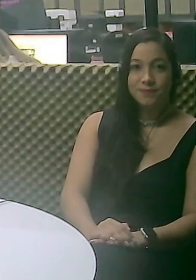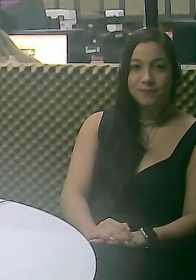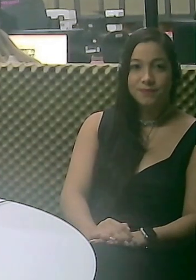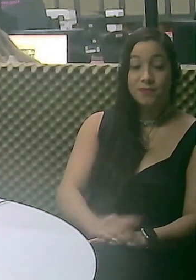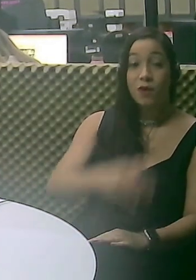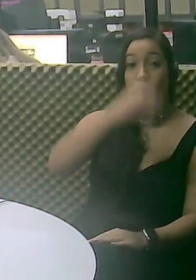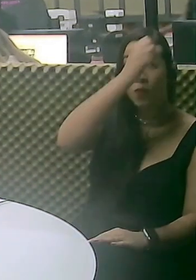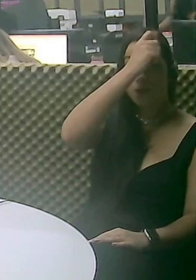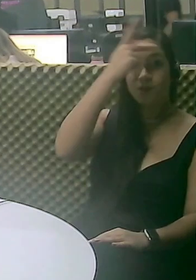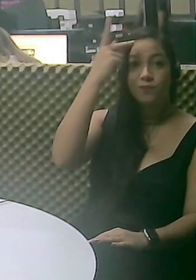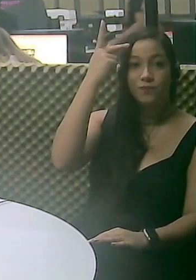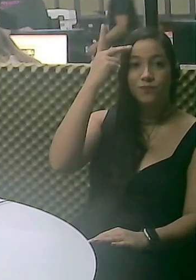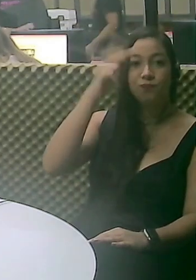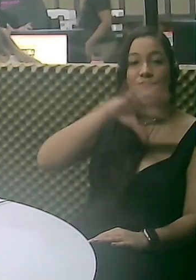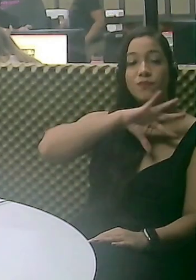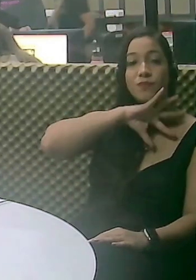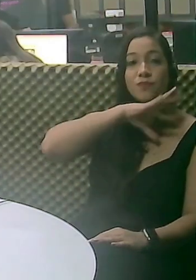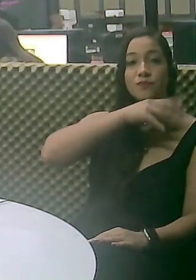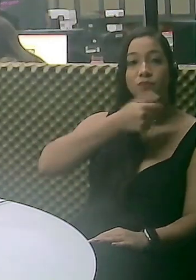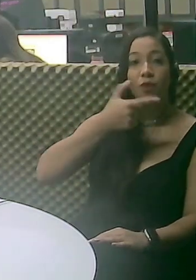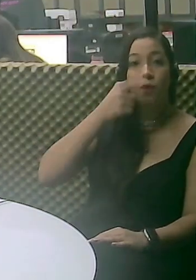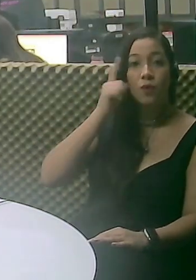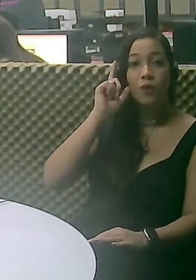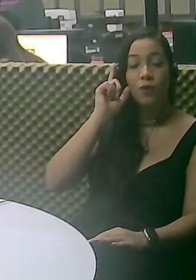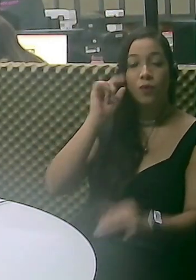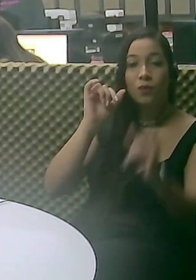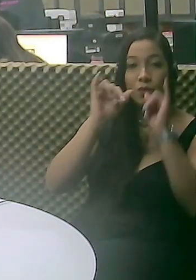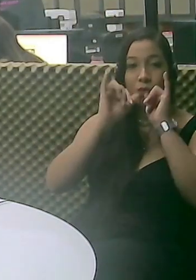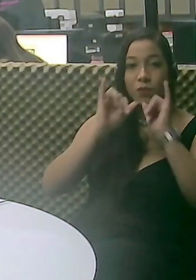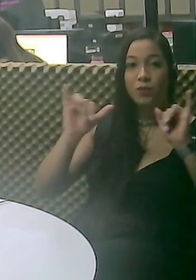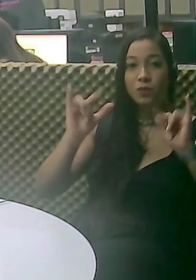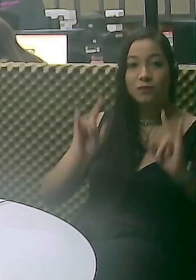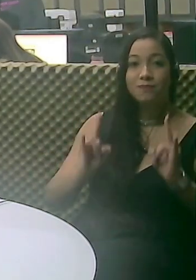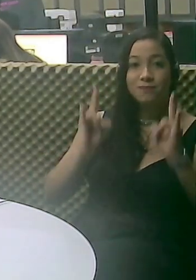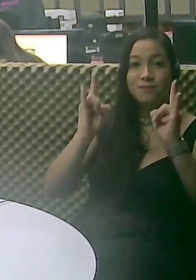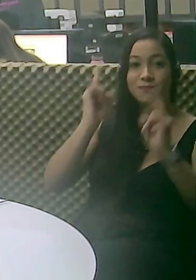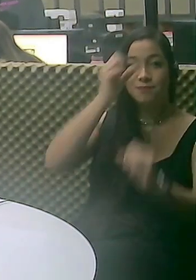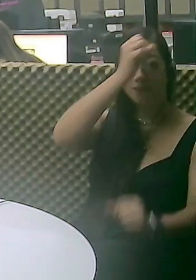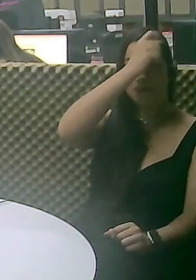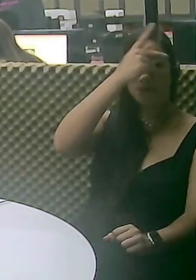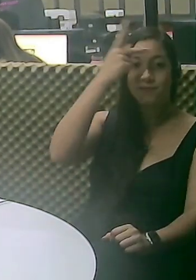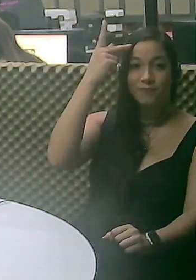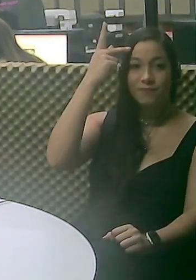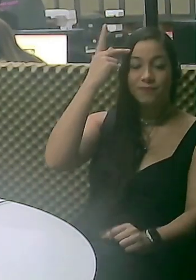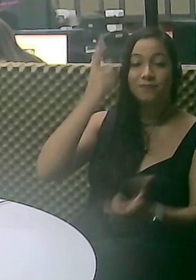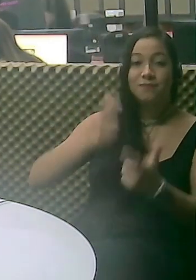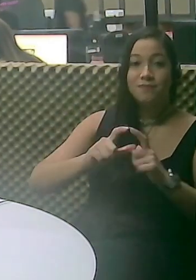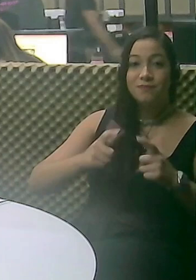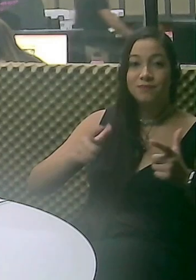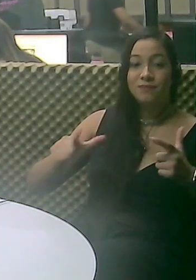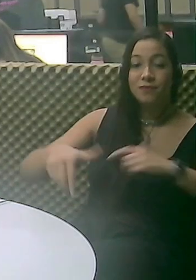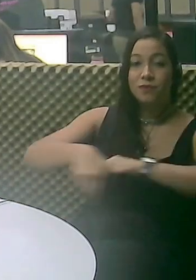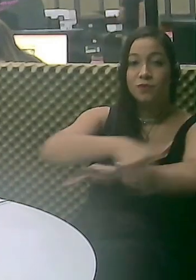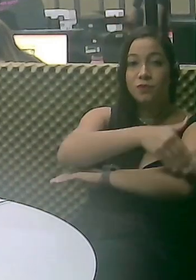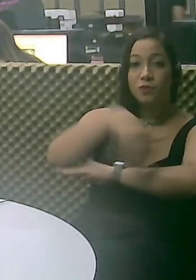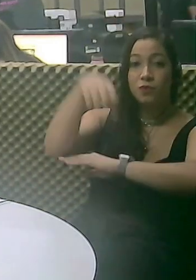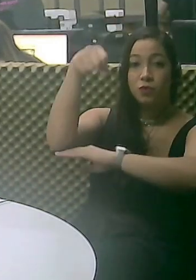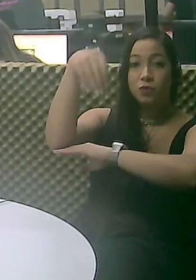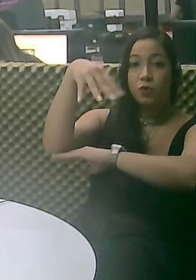O prefeito Adelmo Leão anunciou ontem, em solenidade no Centro Administrativo Municipal, a ampliação da iluminação pública